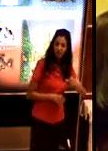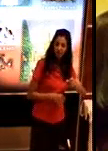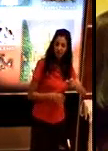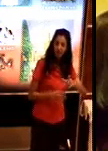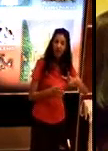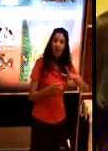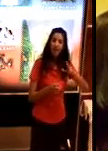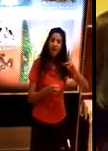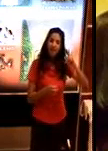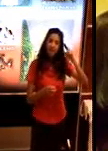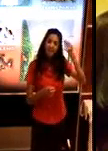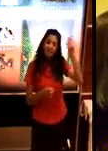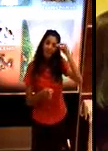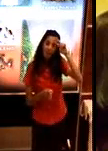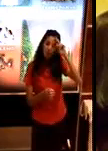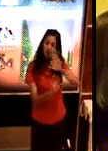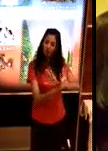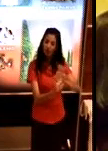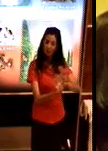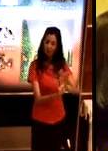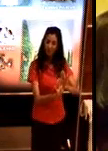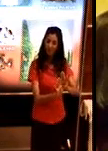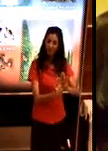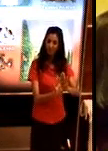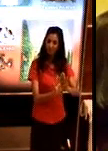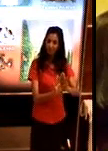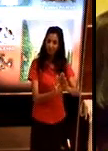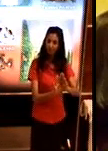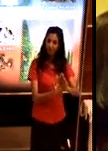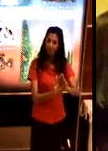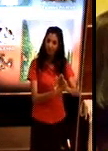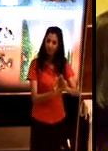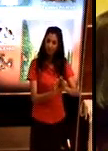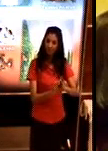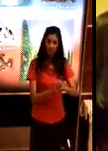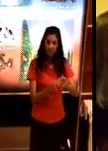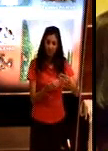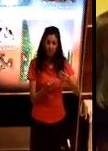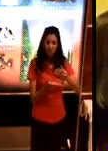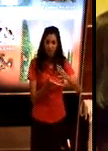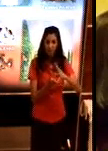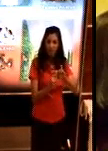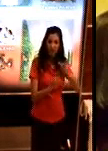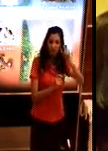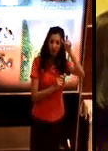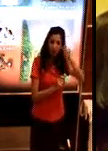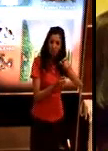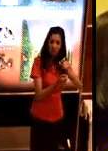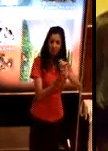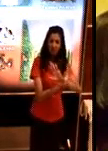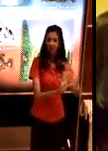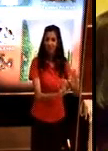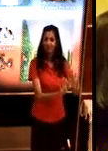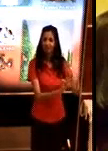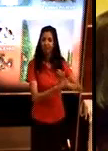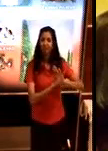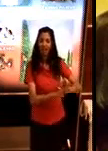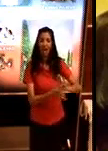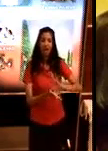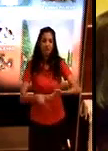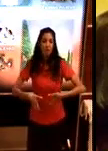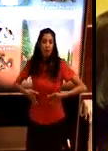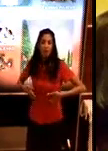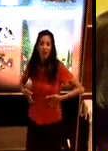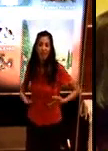ser hombre y se vuelve mono, perdónenme que lo diga de esta manera. O sea, se vuelve igual que las criaturas inferiores.